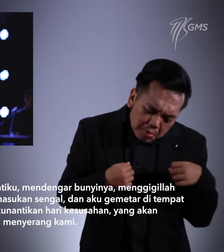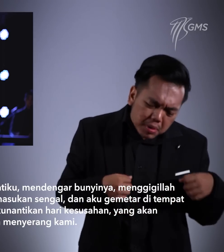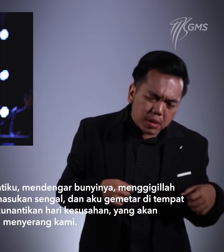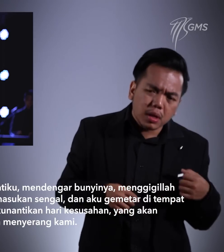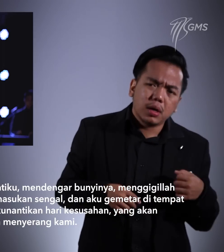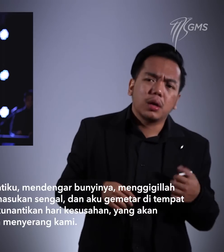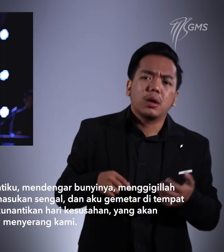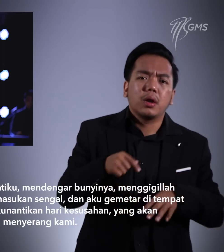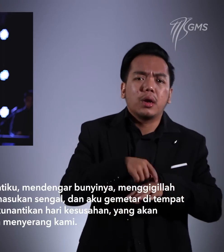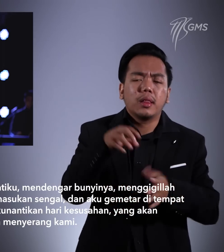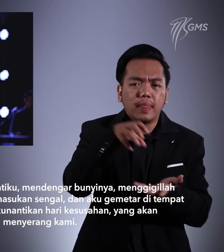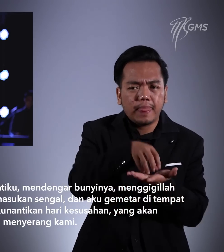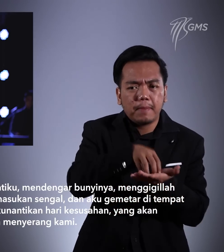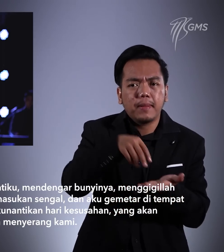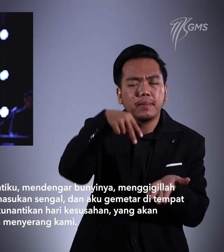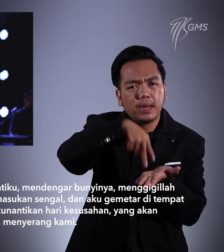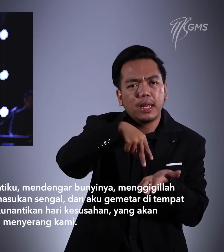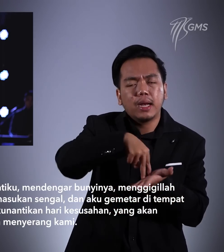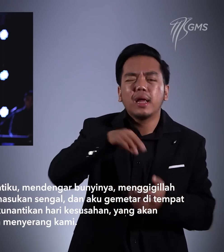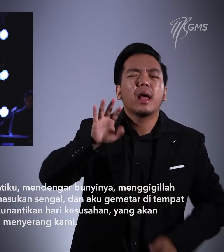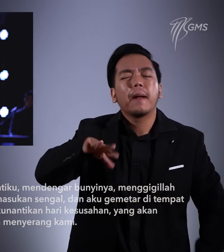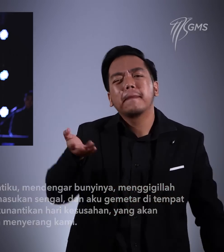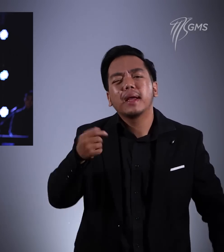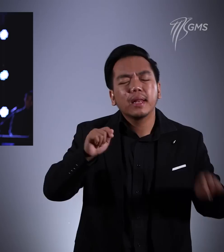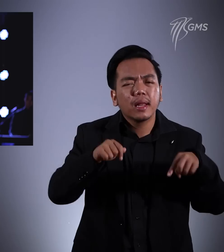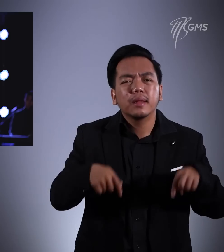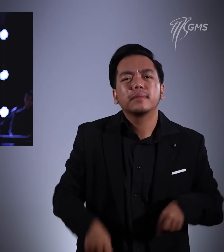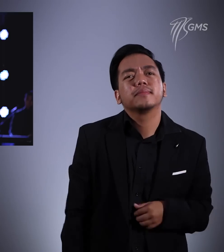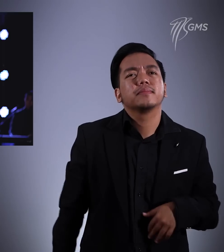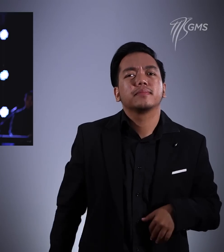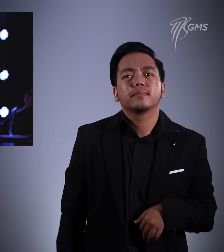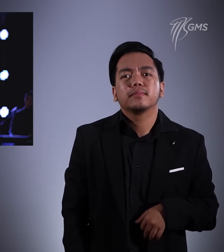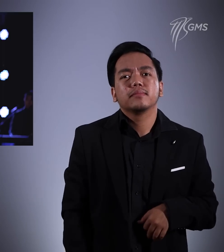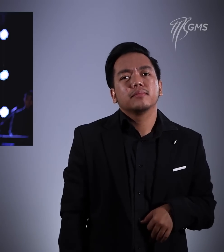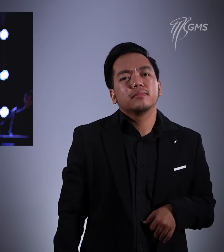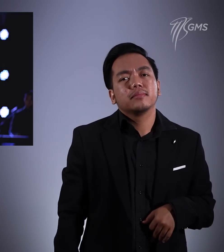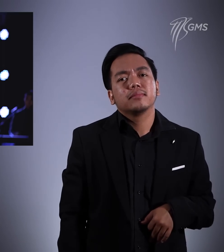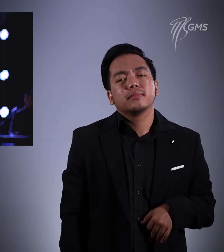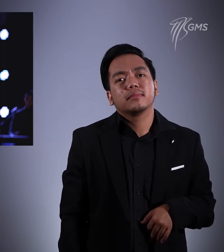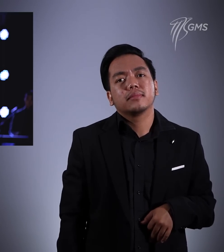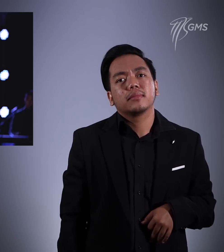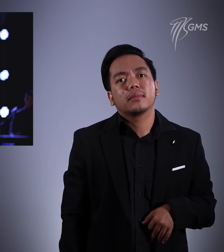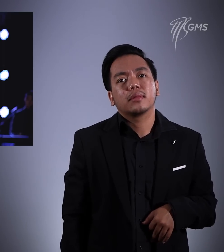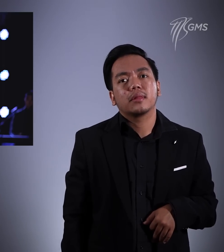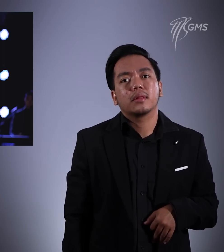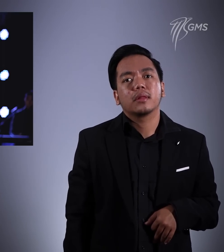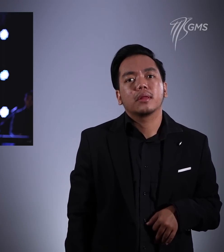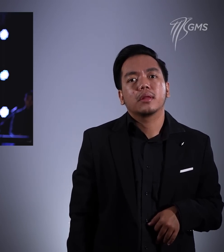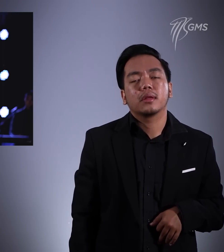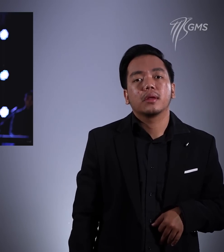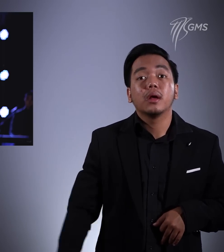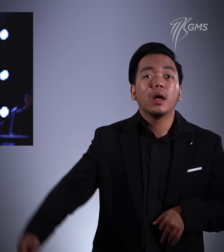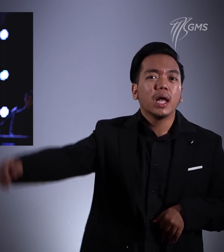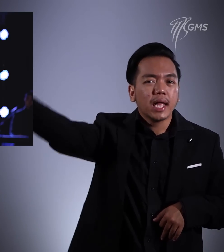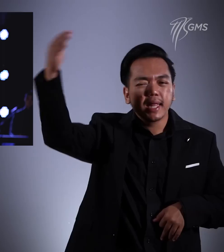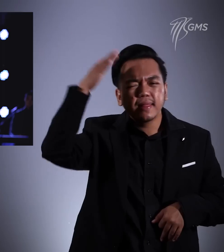namun kemudian dia tenang. What is this? What is this? Apa ini? You know, knowing God brings trembling. And that trembling